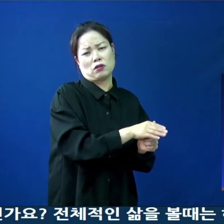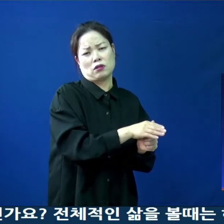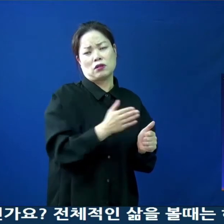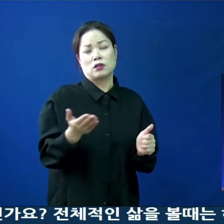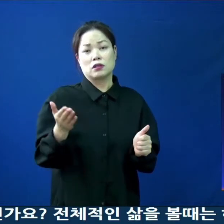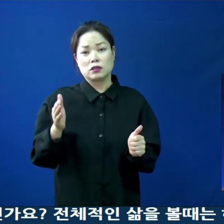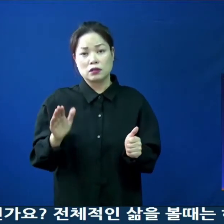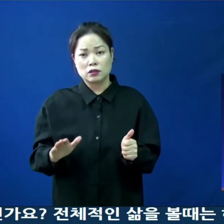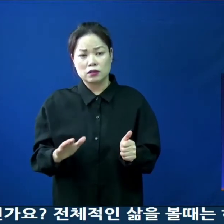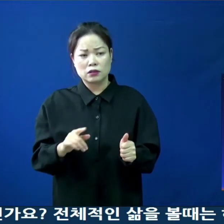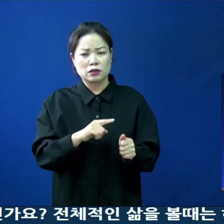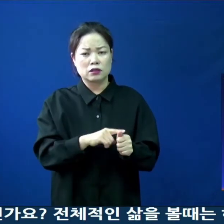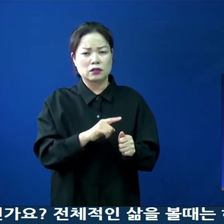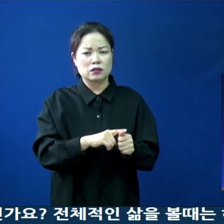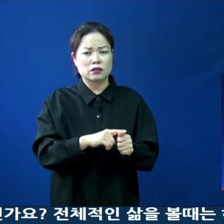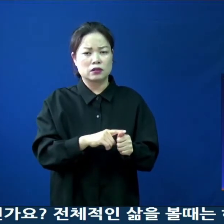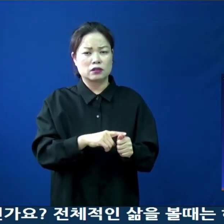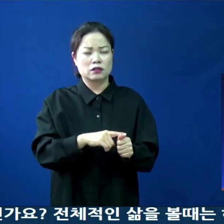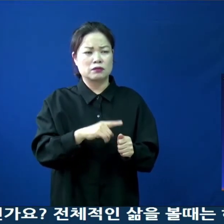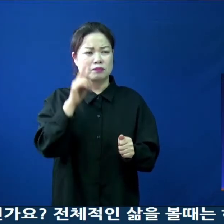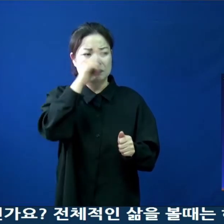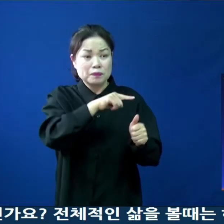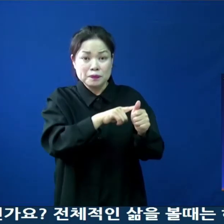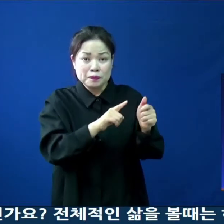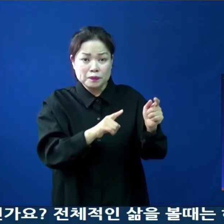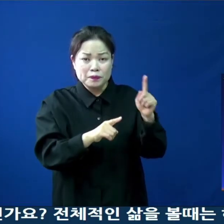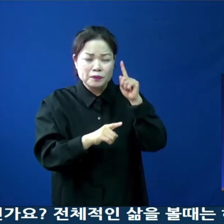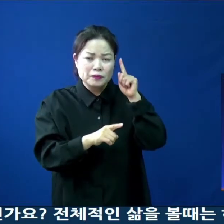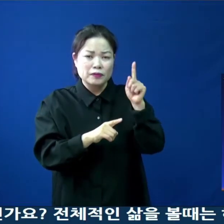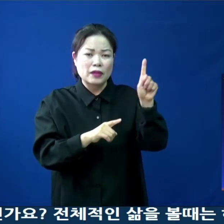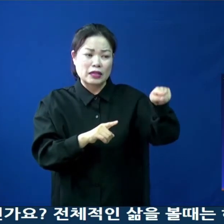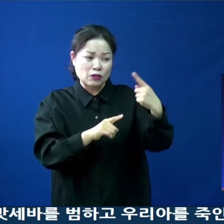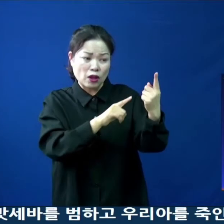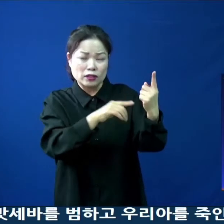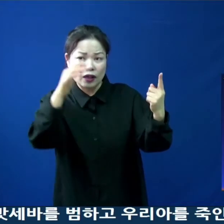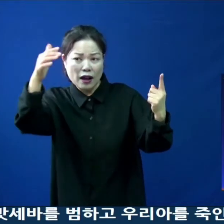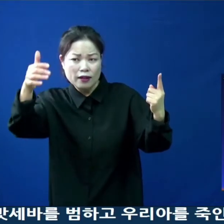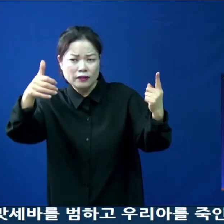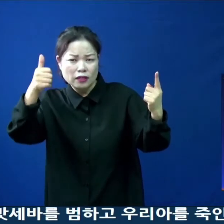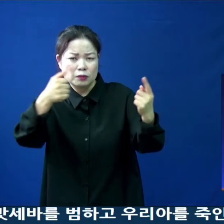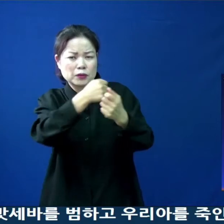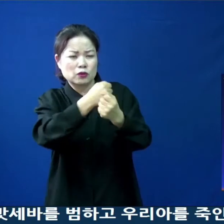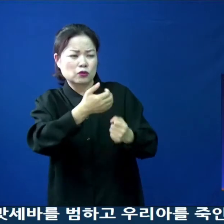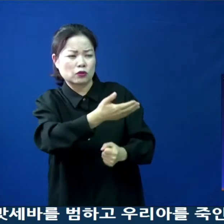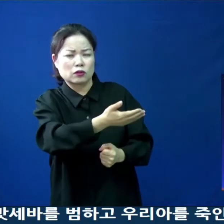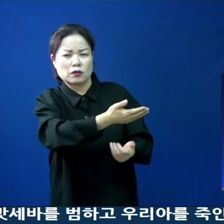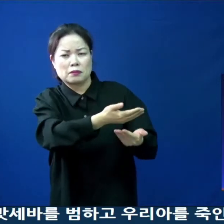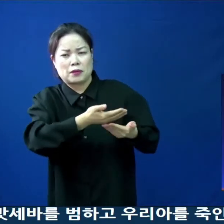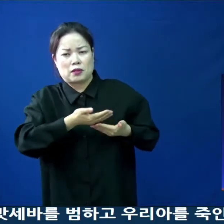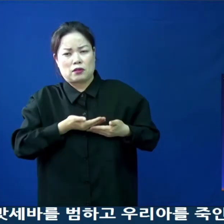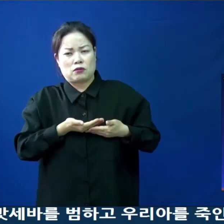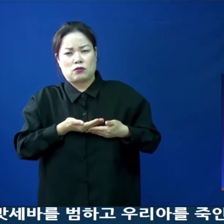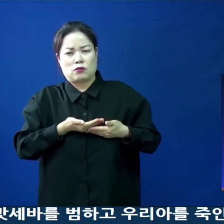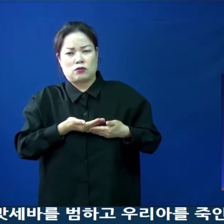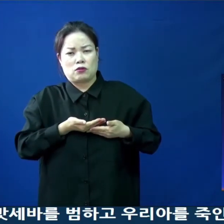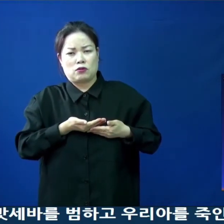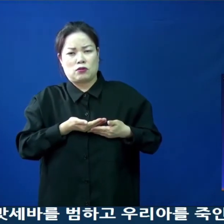그런데 이 불경건한 다윗을 하나님이 용서해 주시고 받아주셨다라는